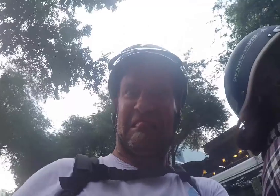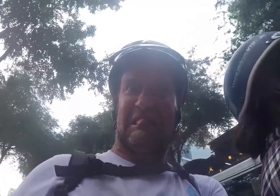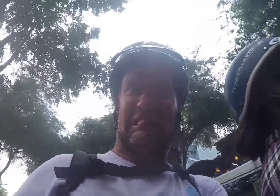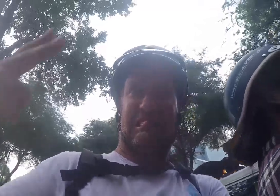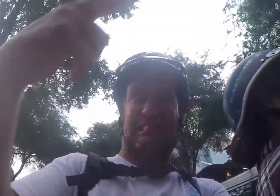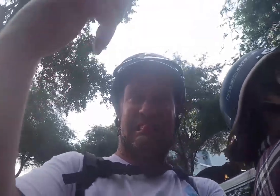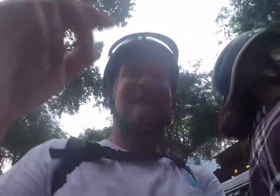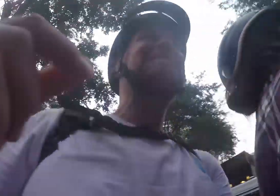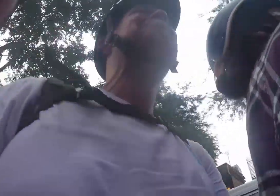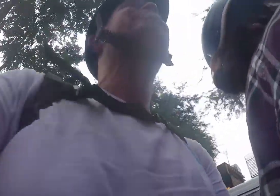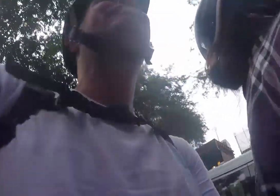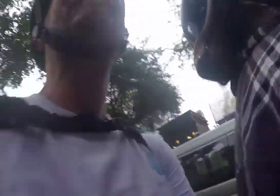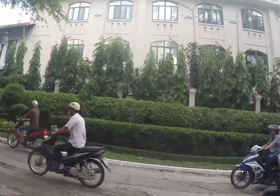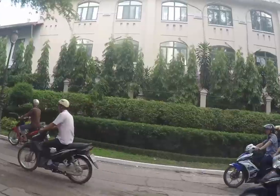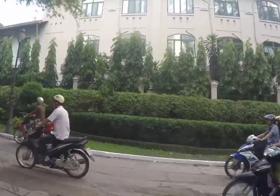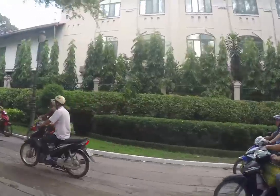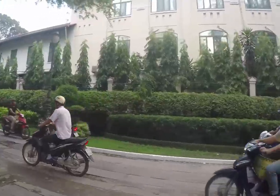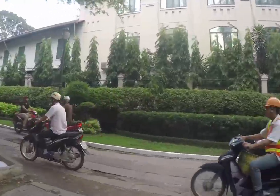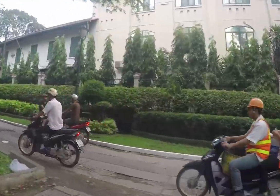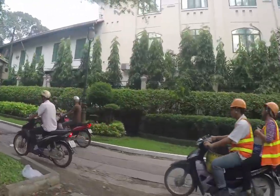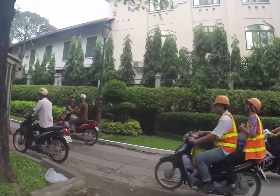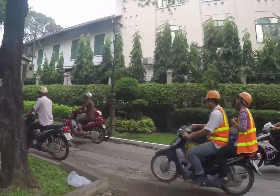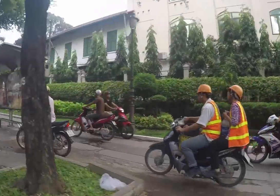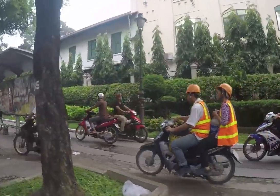Boah, die fahren sogar auf den Bürgersteig.